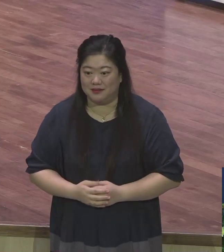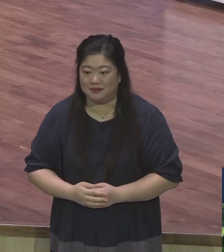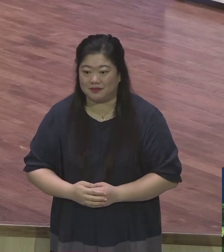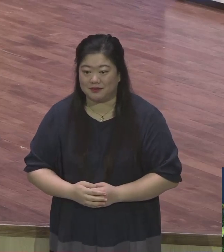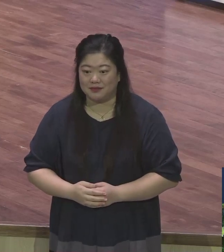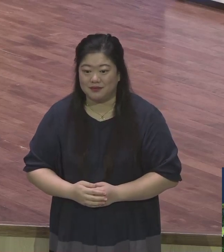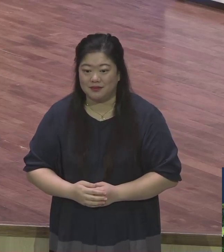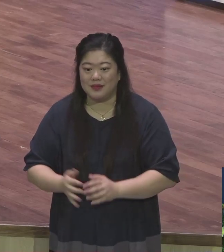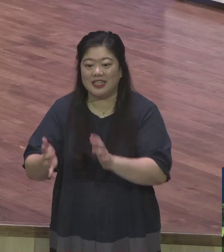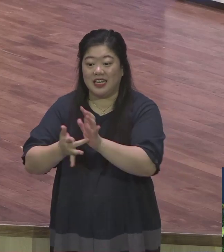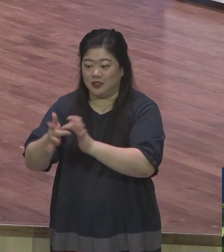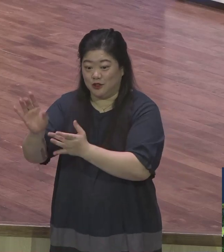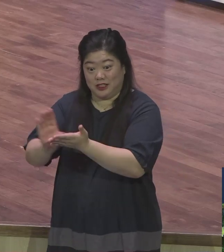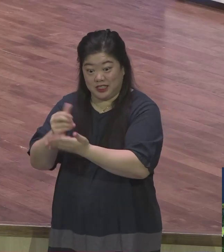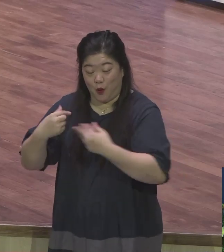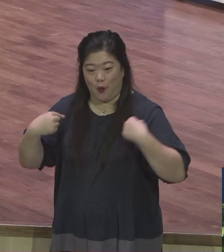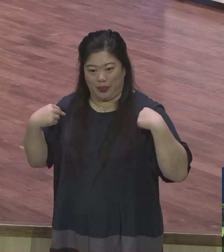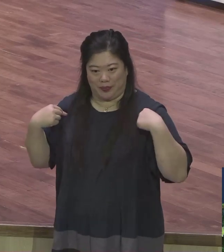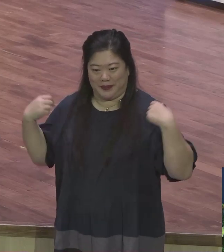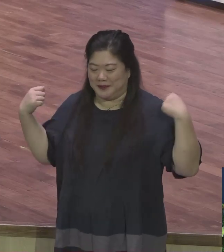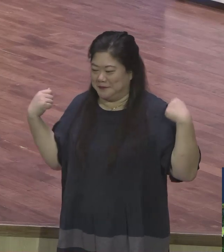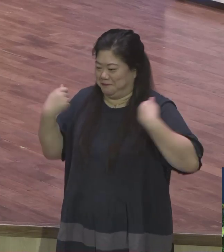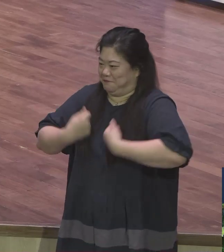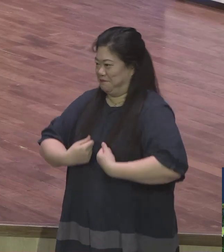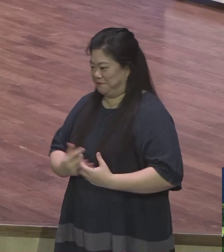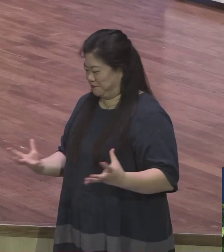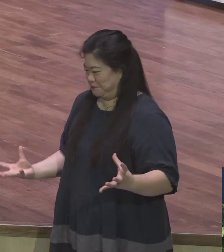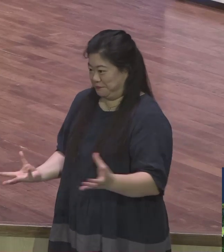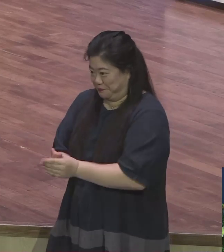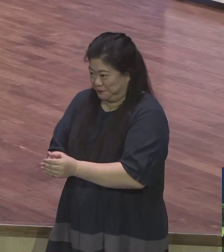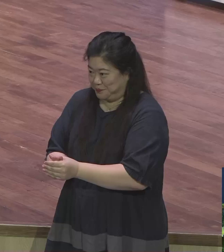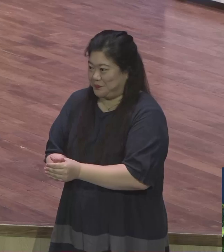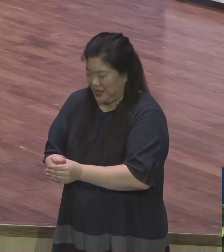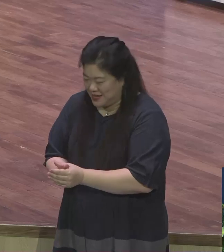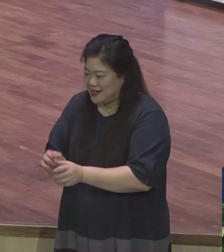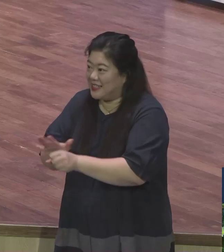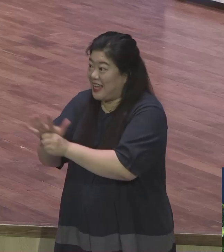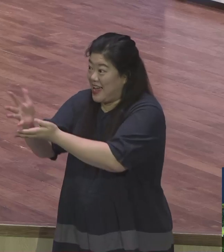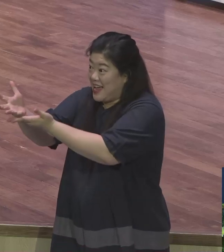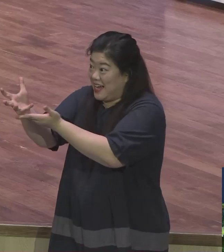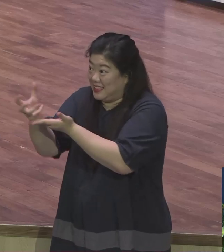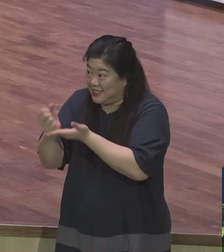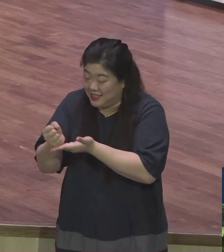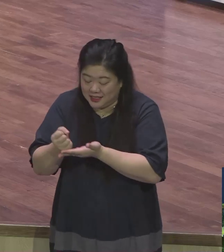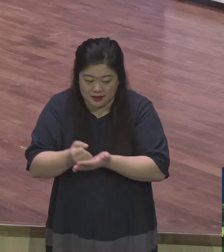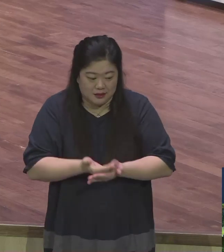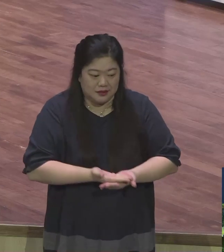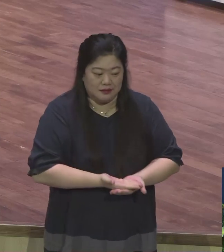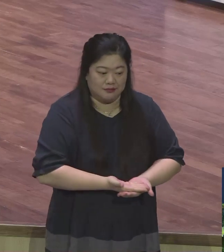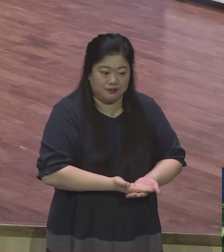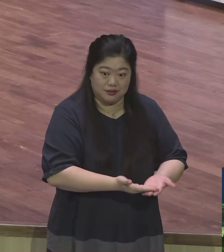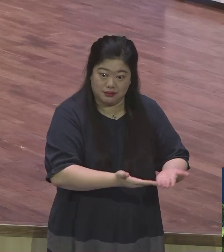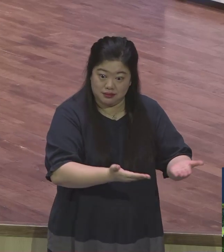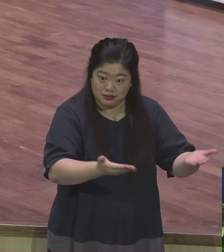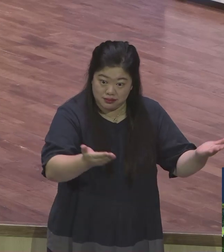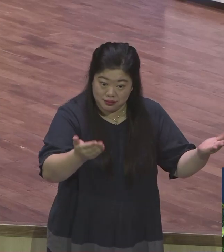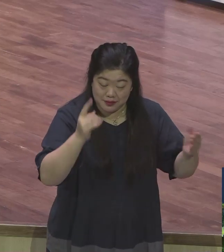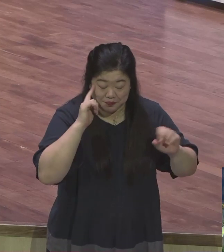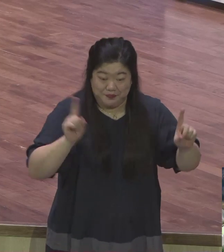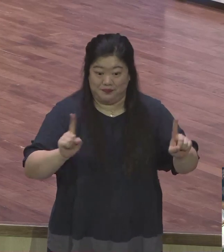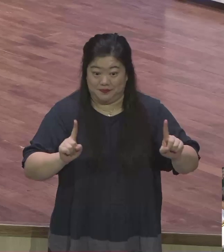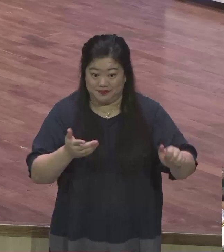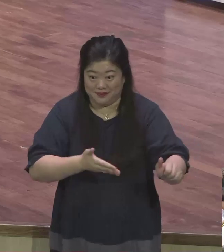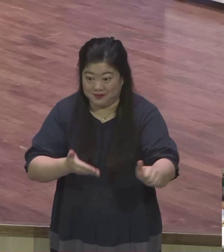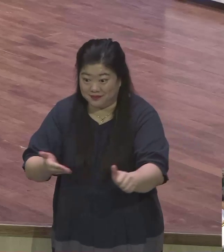그리토의 옷을 입고 하나님의 사랑의 빛을 갚는 그런 깨어있는 성도 되기를